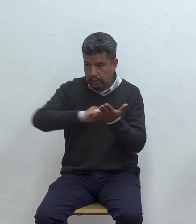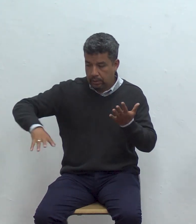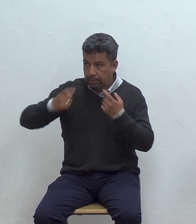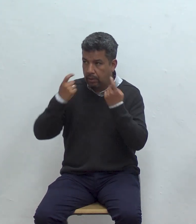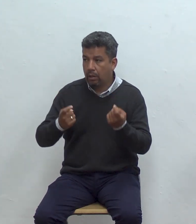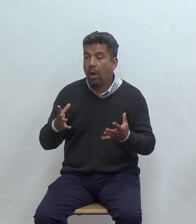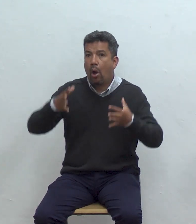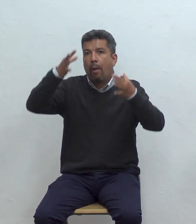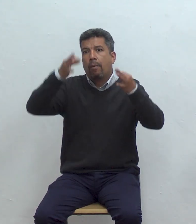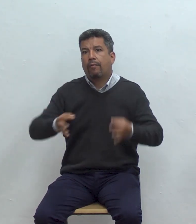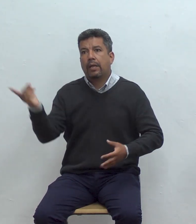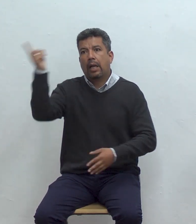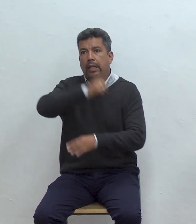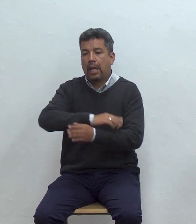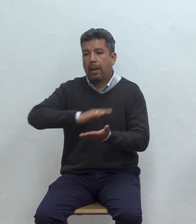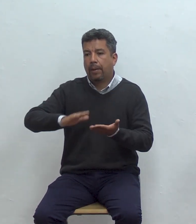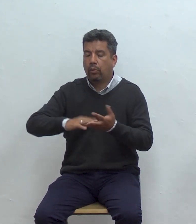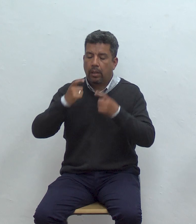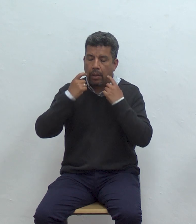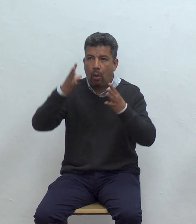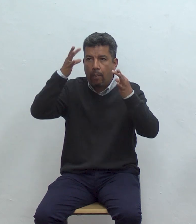por fin llegó el día del perdón de los pecados.